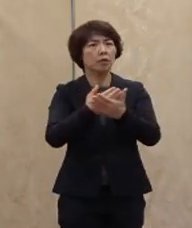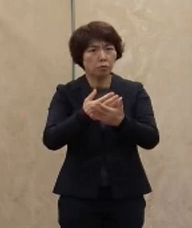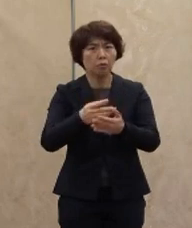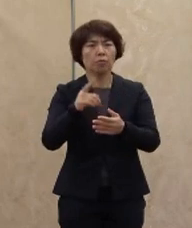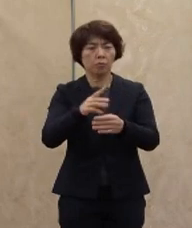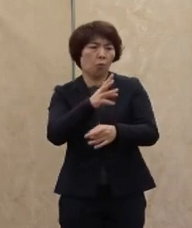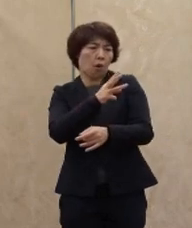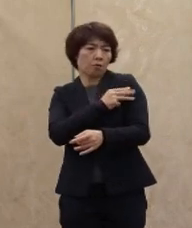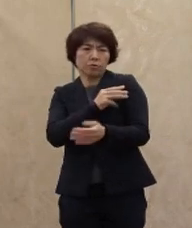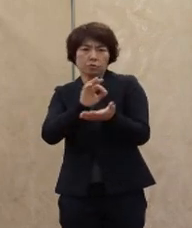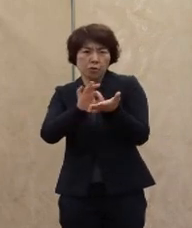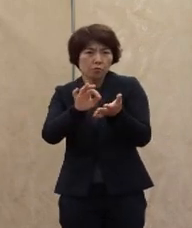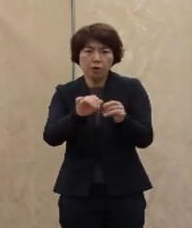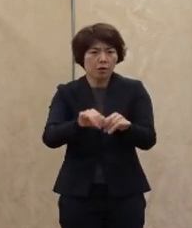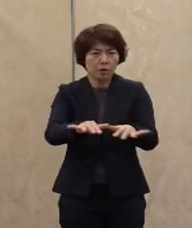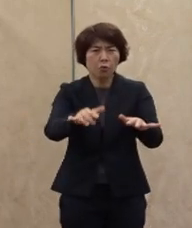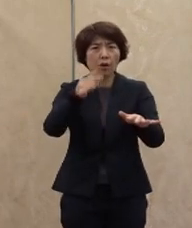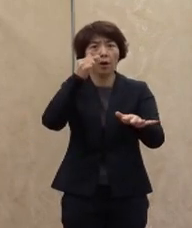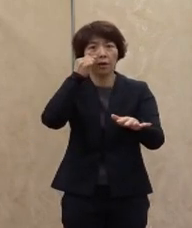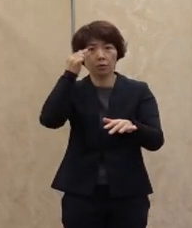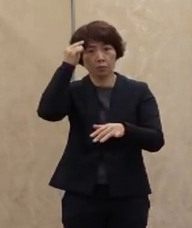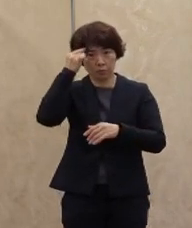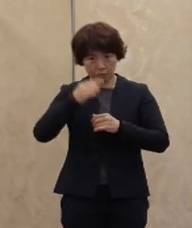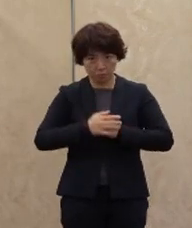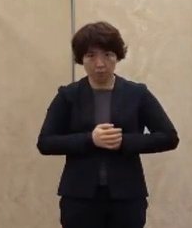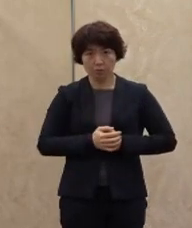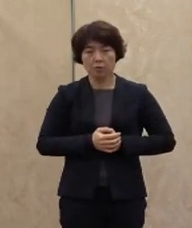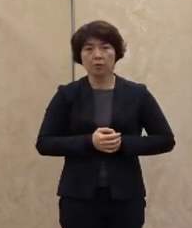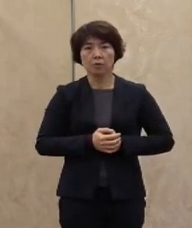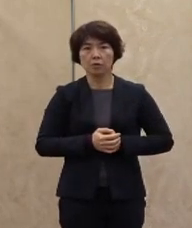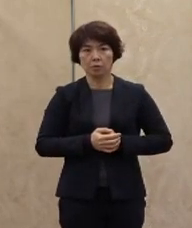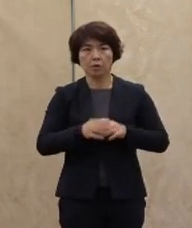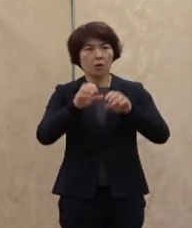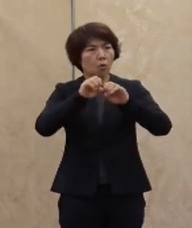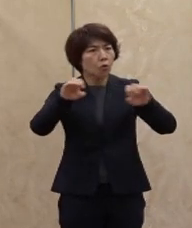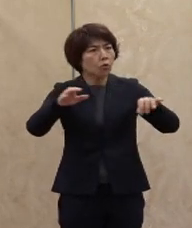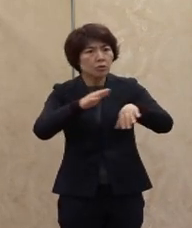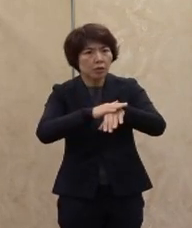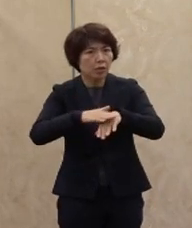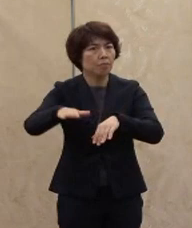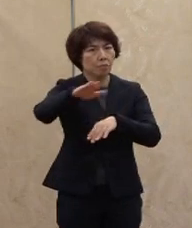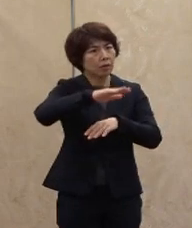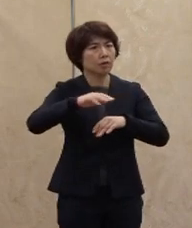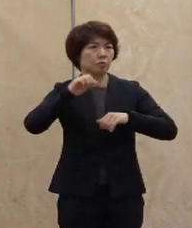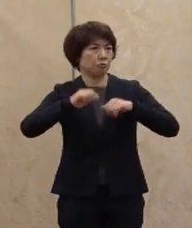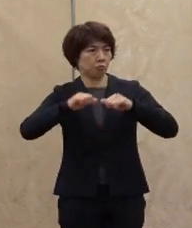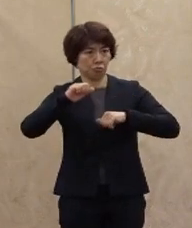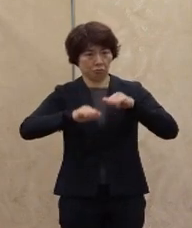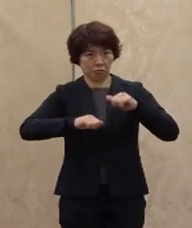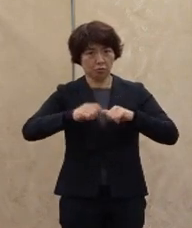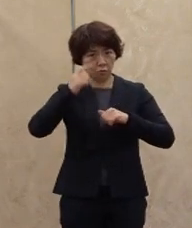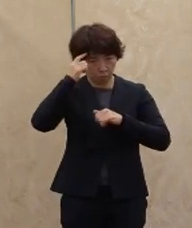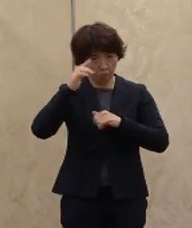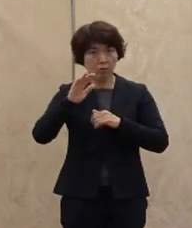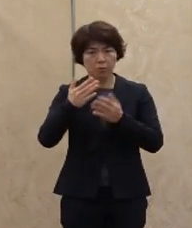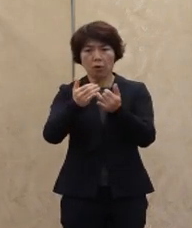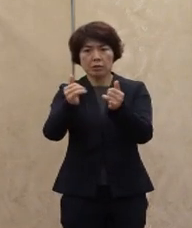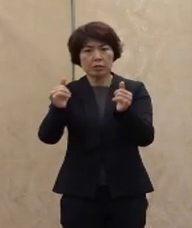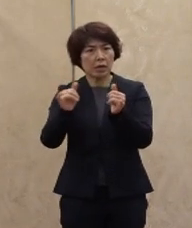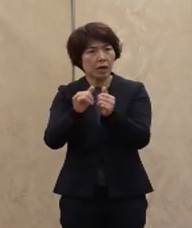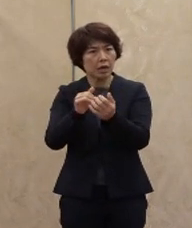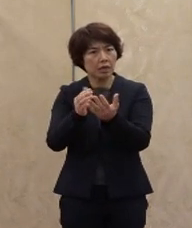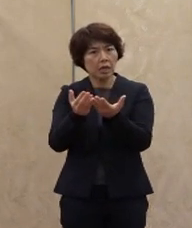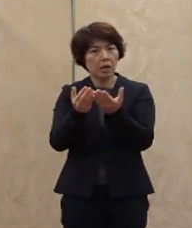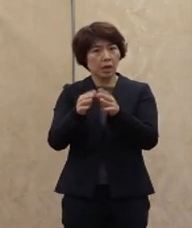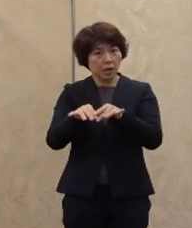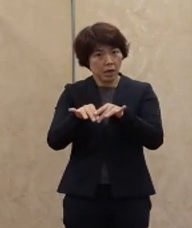らないと思いますよ。だからそこはどう報道するかメディアの皆さんの報道の自由がありますが、社会に与える影響という意味ではコ